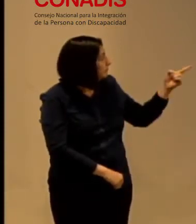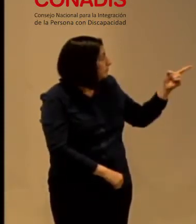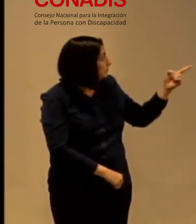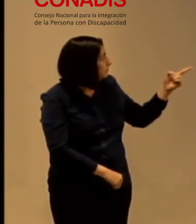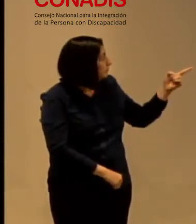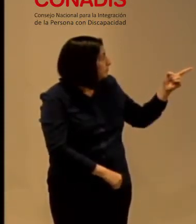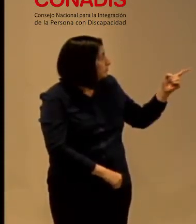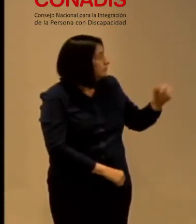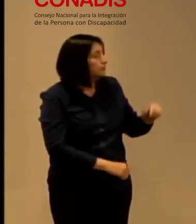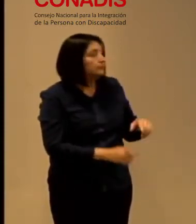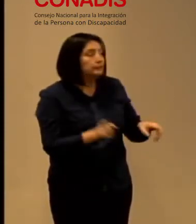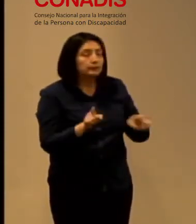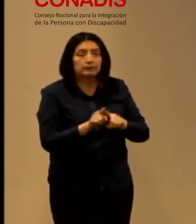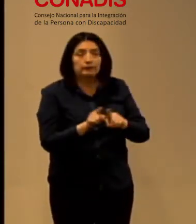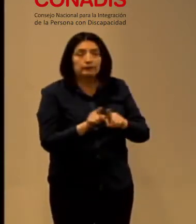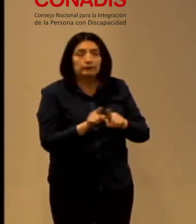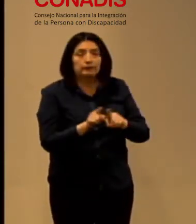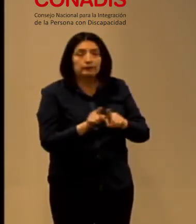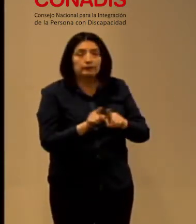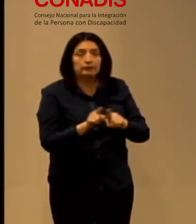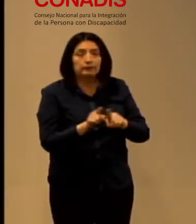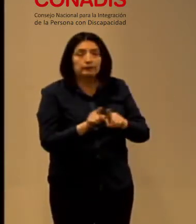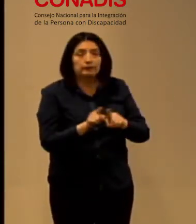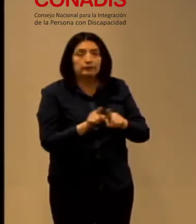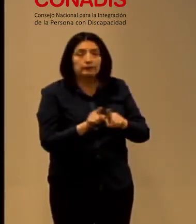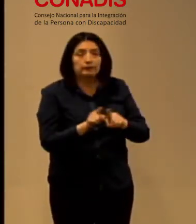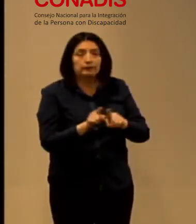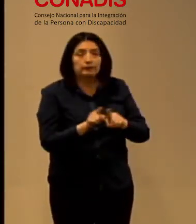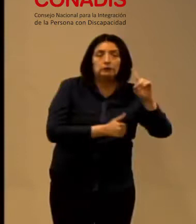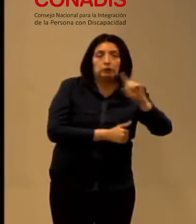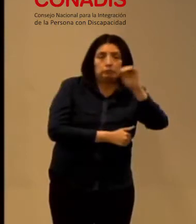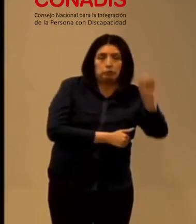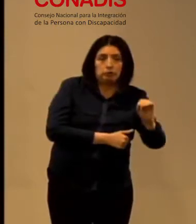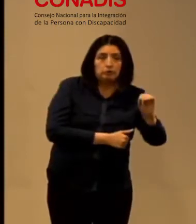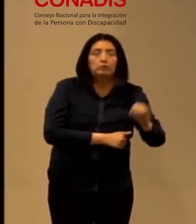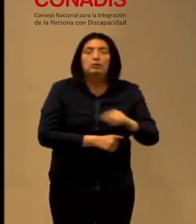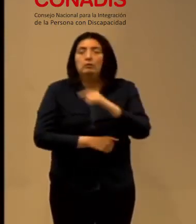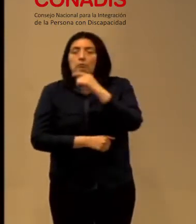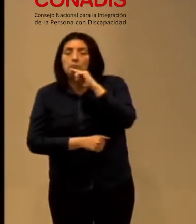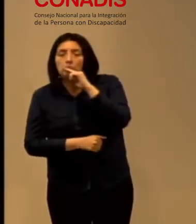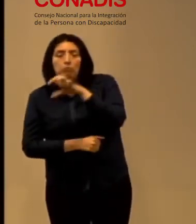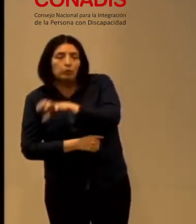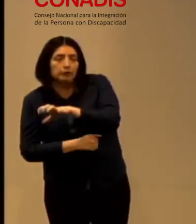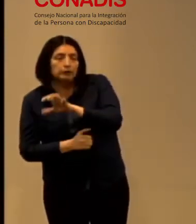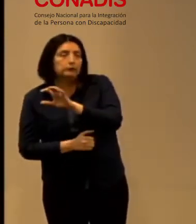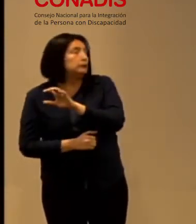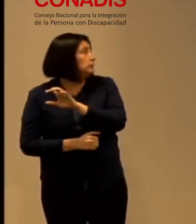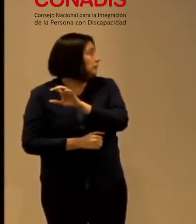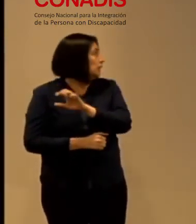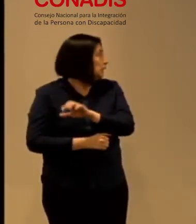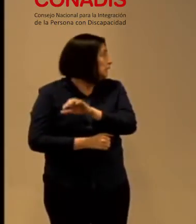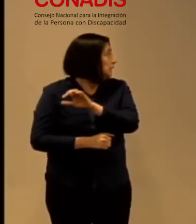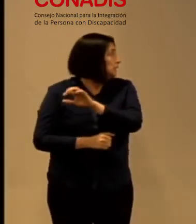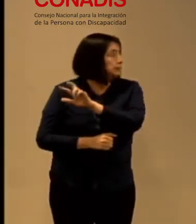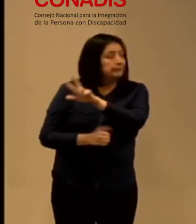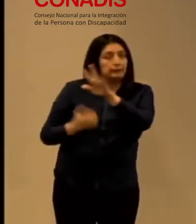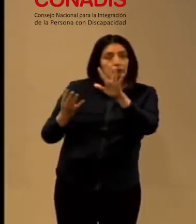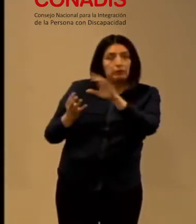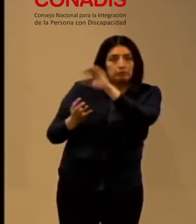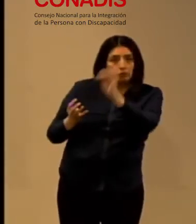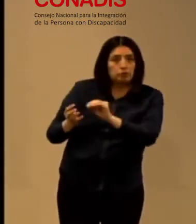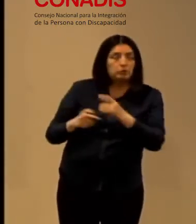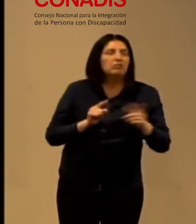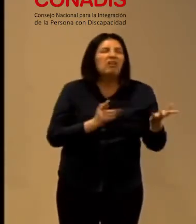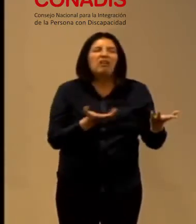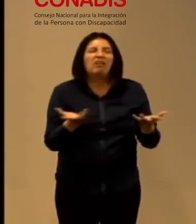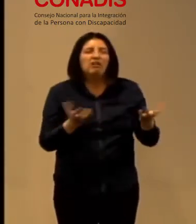Tenemos... Sí, también más chicos varones, 61% que mujeres. Y en cuanto a los tipos, digamos,